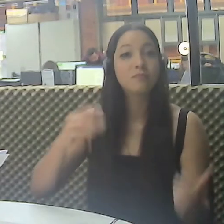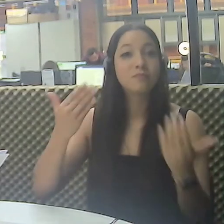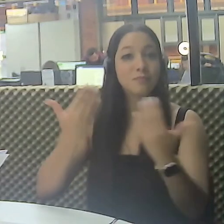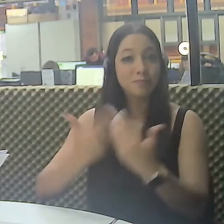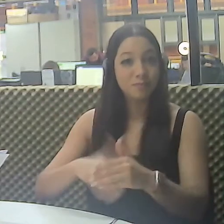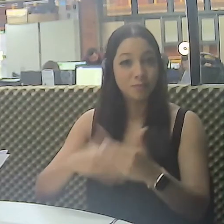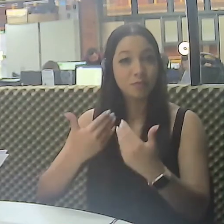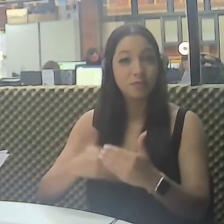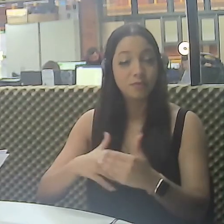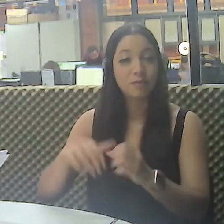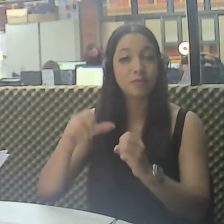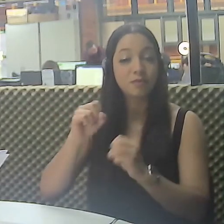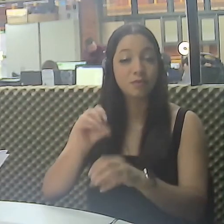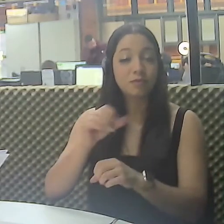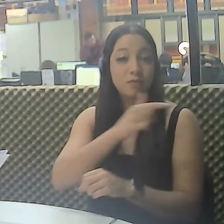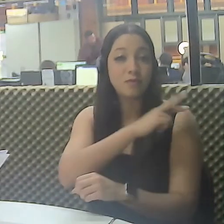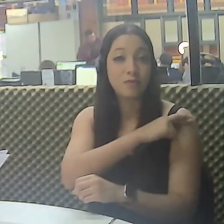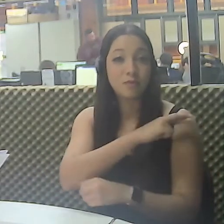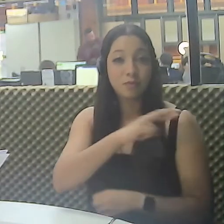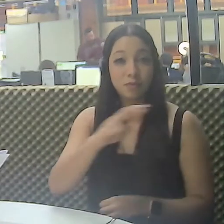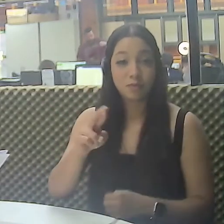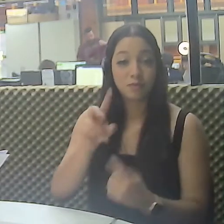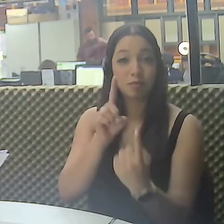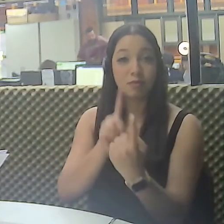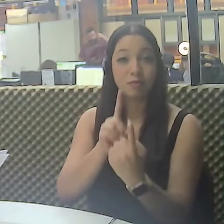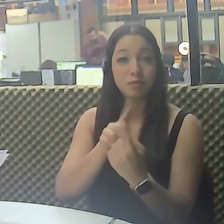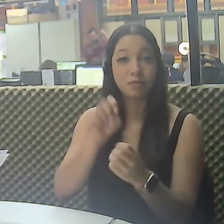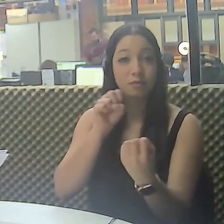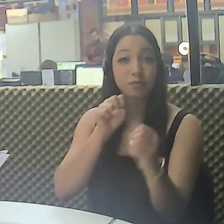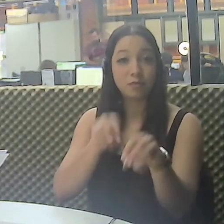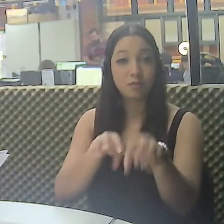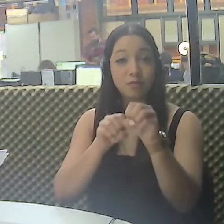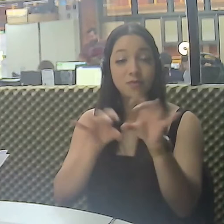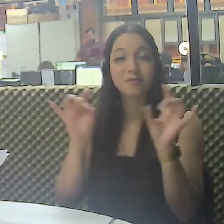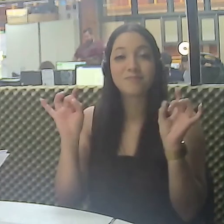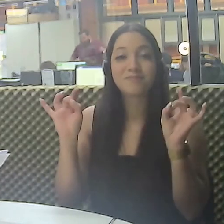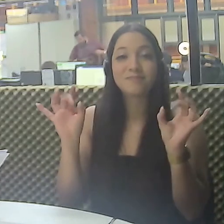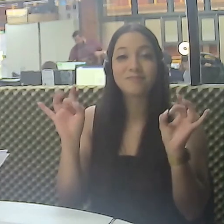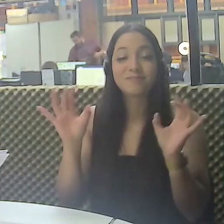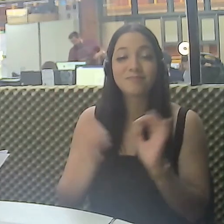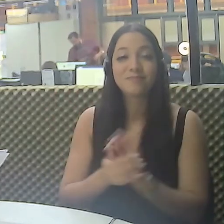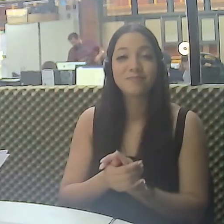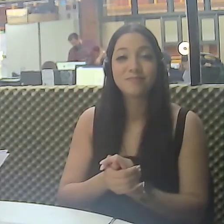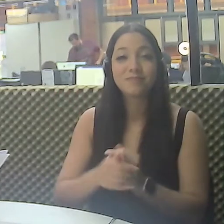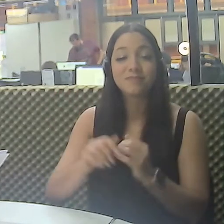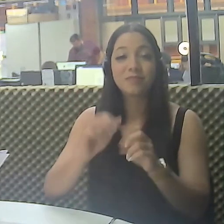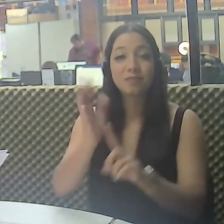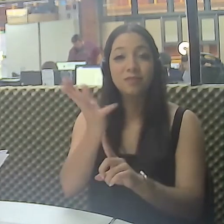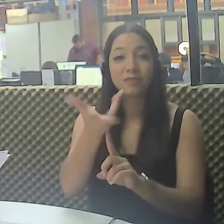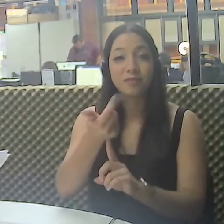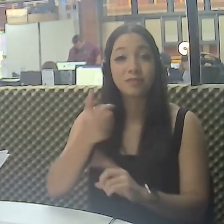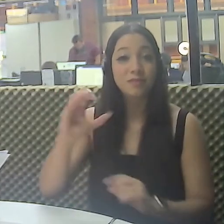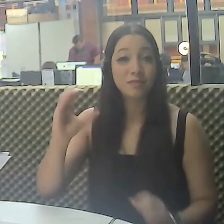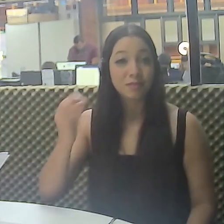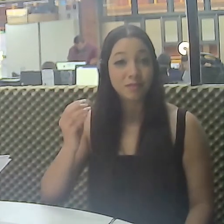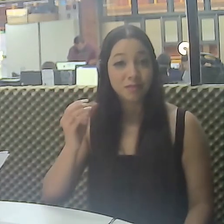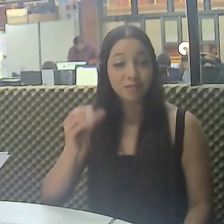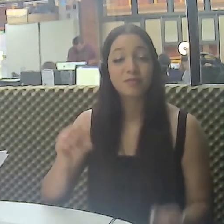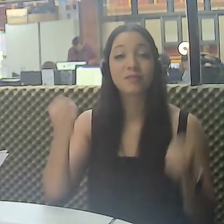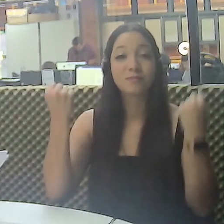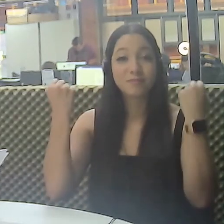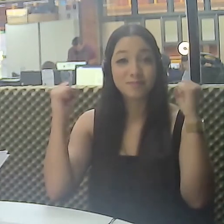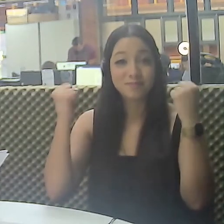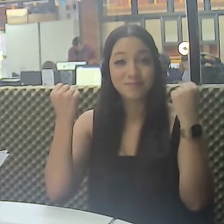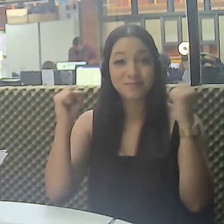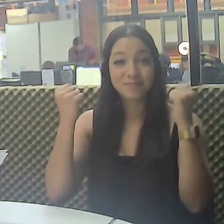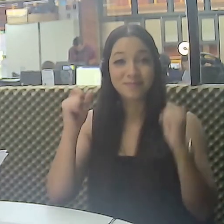nas áreas de ensino religioso, atendimento educacional especializado, arte, ciências da natureza, educação